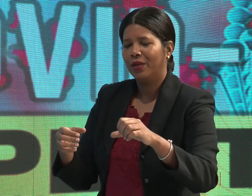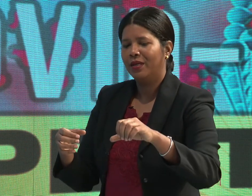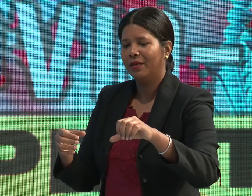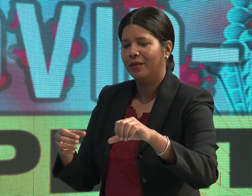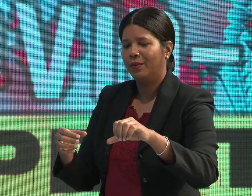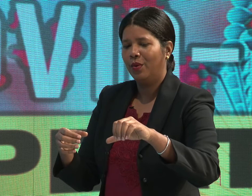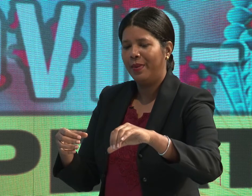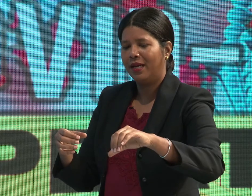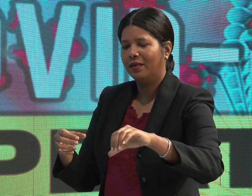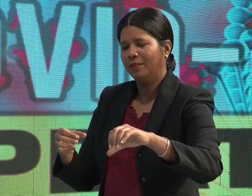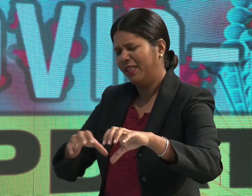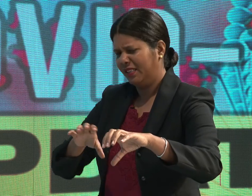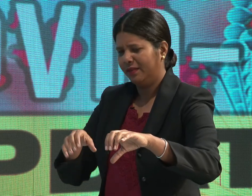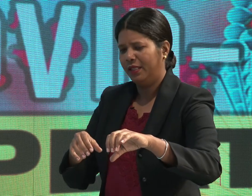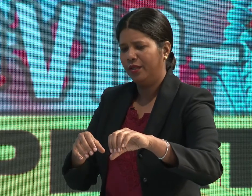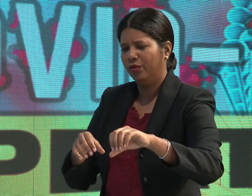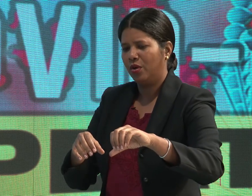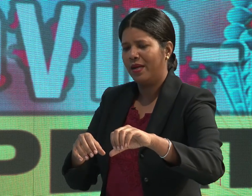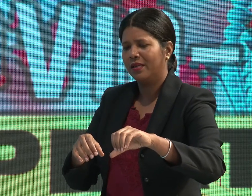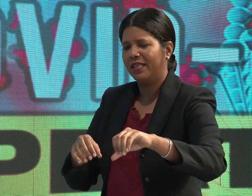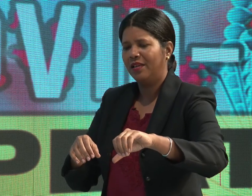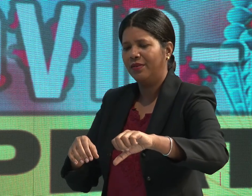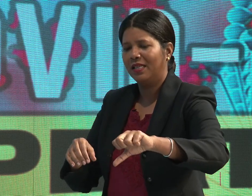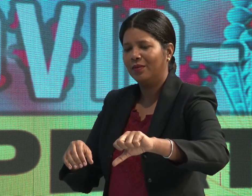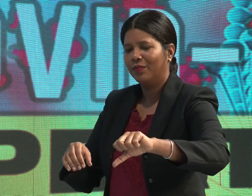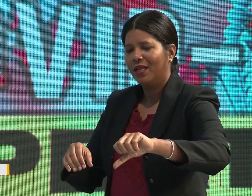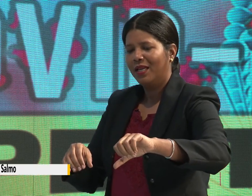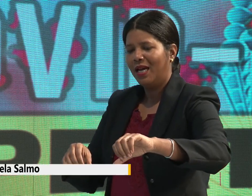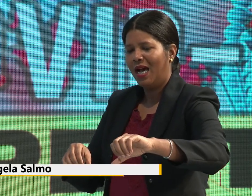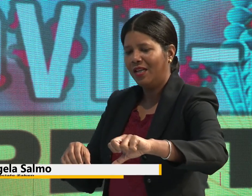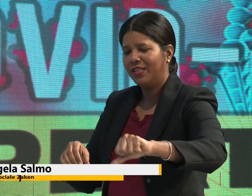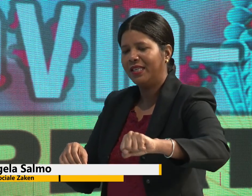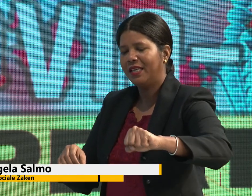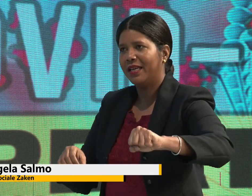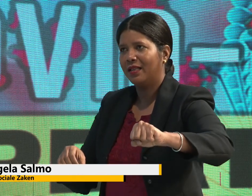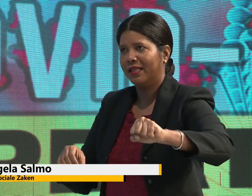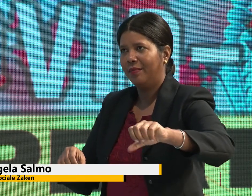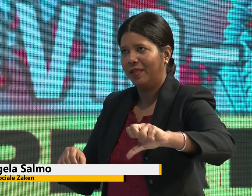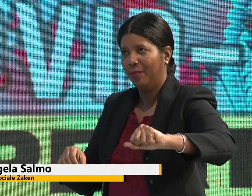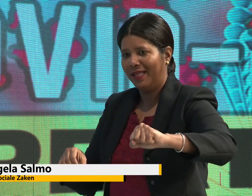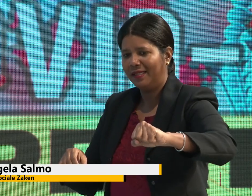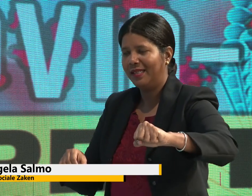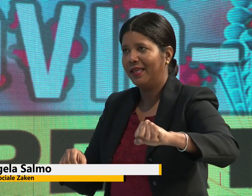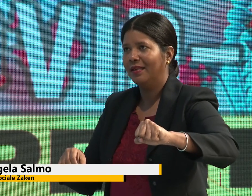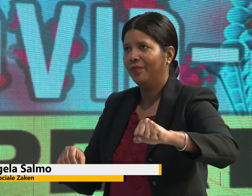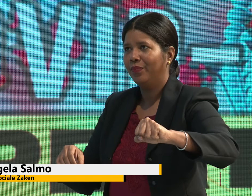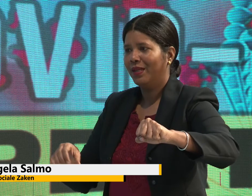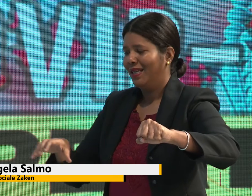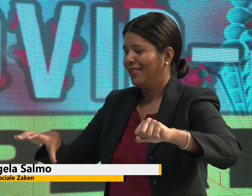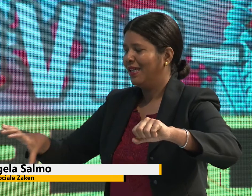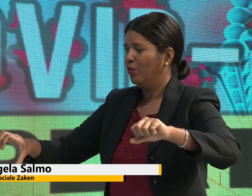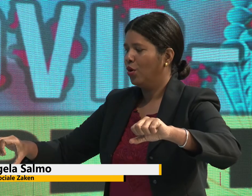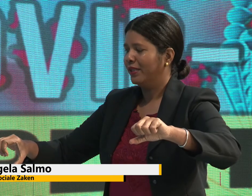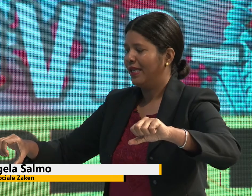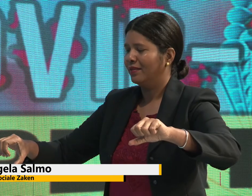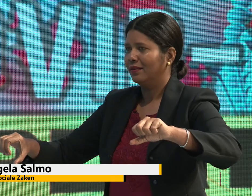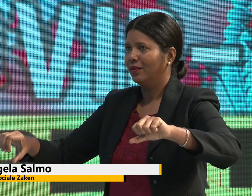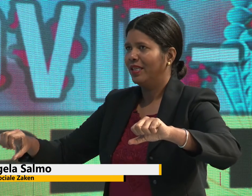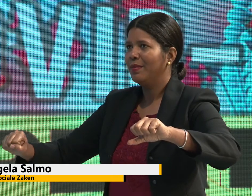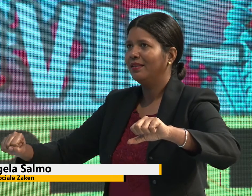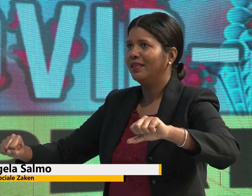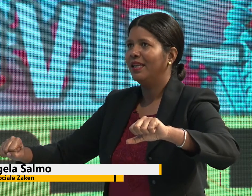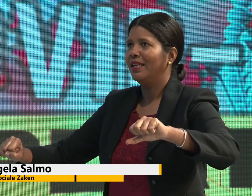huissituatie? We merken, maar dat is een heel normaal gegeven, dat als je geen geld hebt, dat materiële, dan wordt